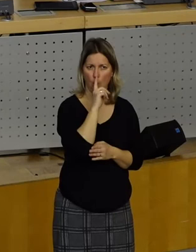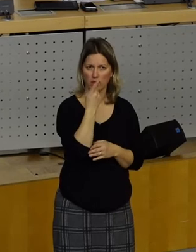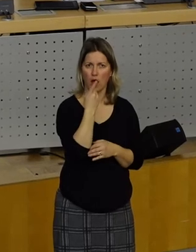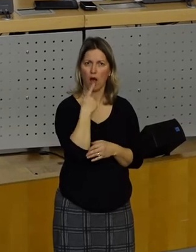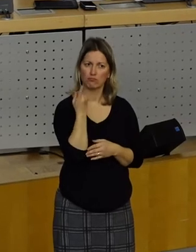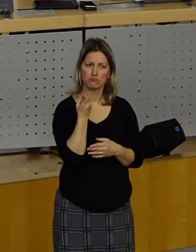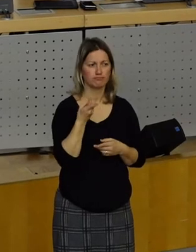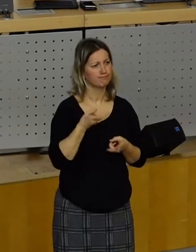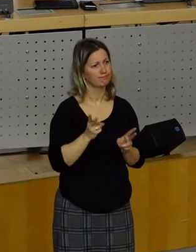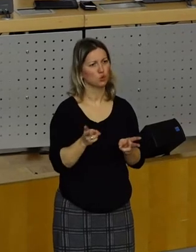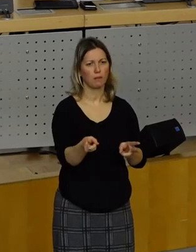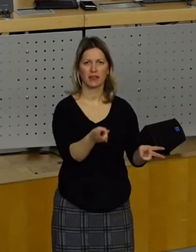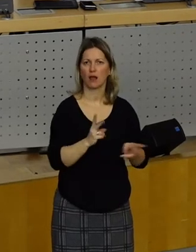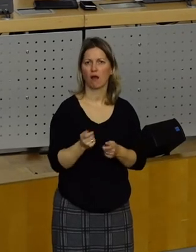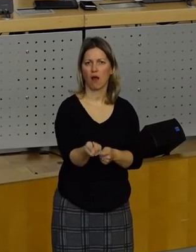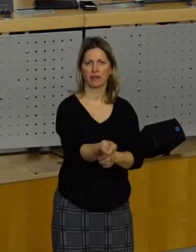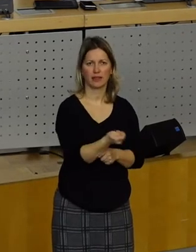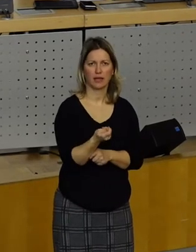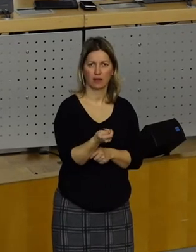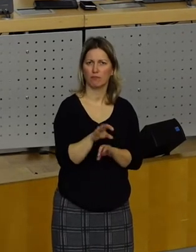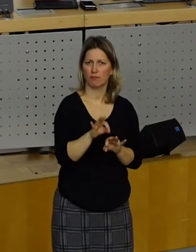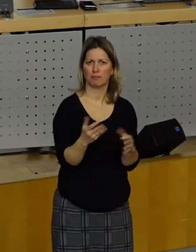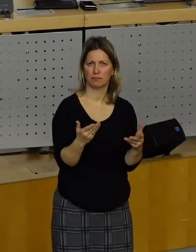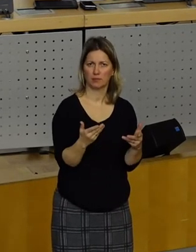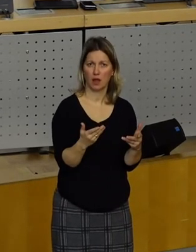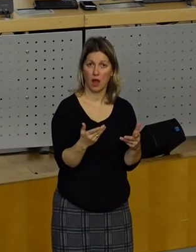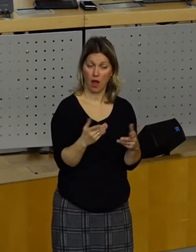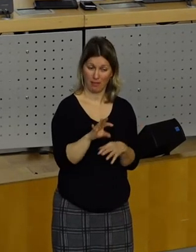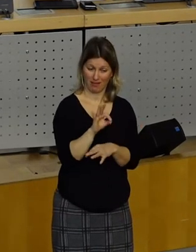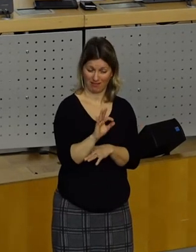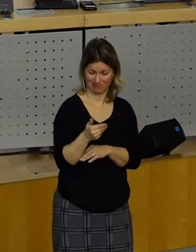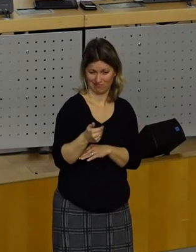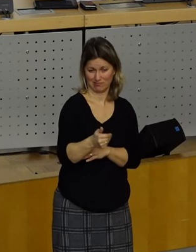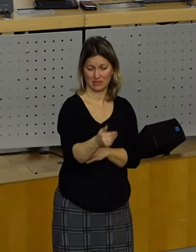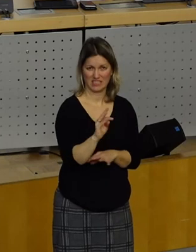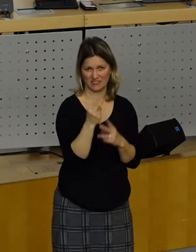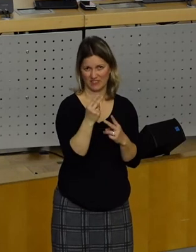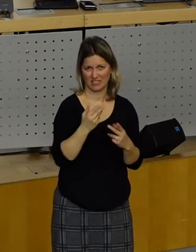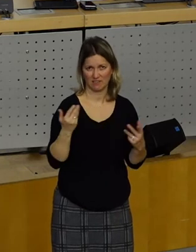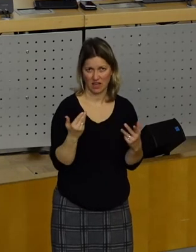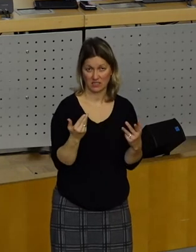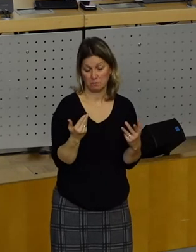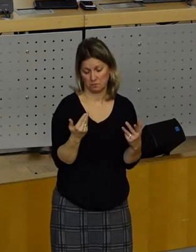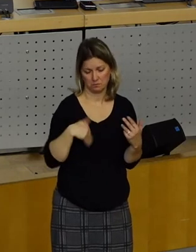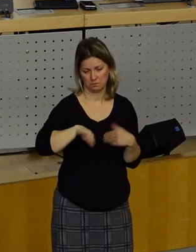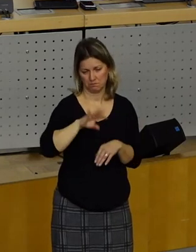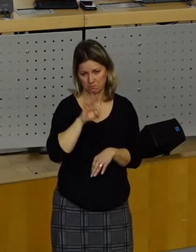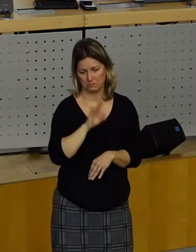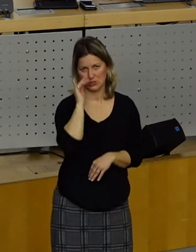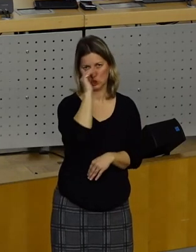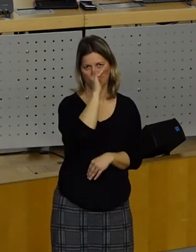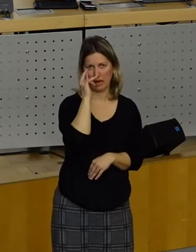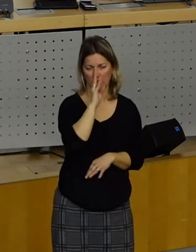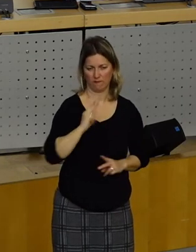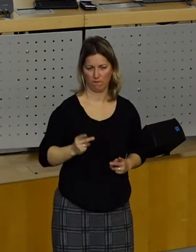da kann man schon eine ganze menge tun und es wird jetzt in der nächsten zeit darauf ankommen dass wir jetzt gut überlegen wie eben